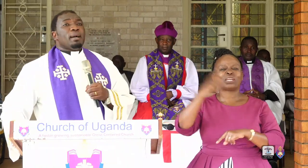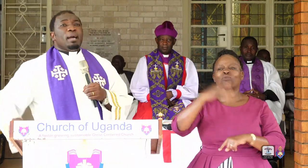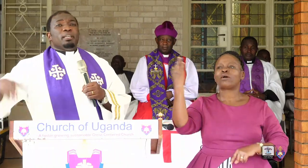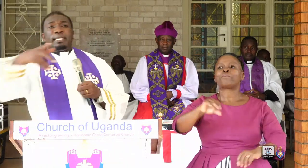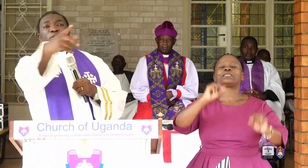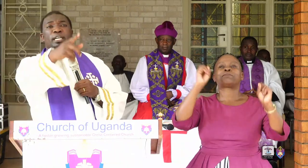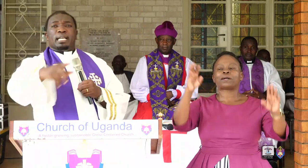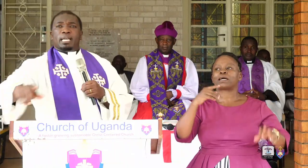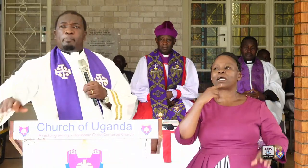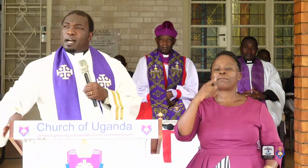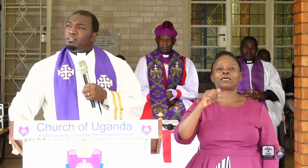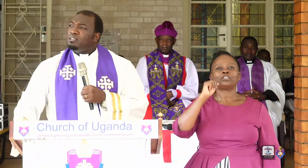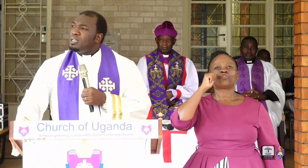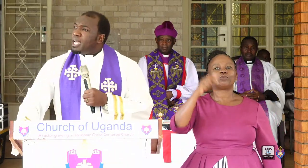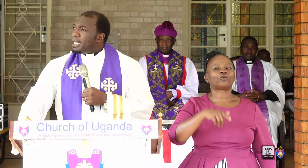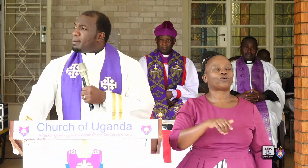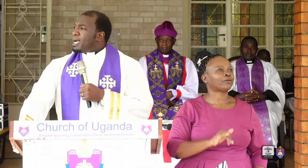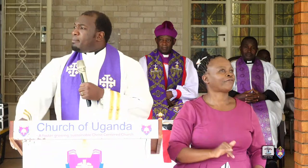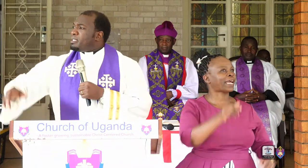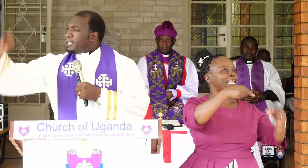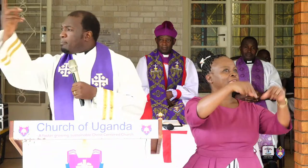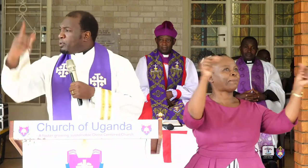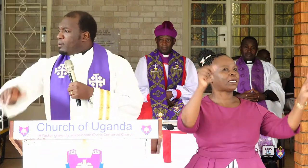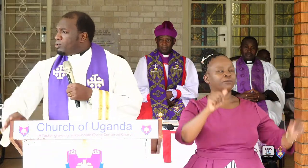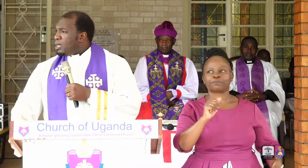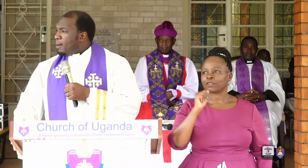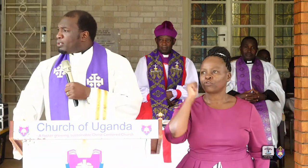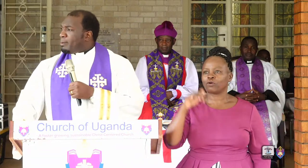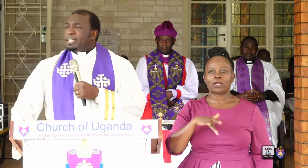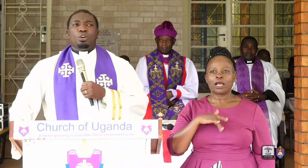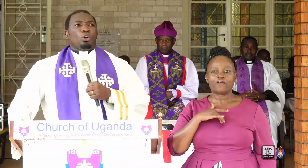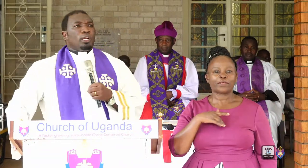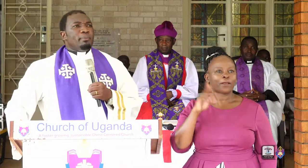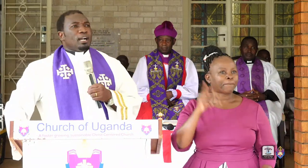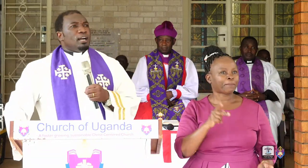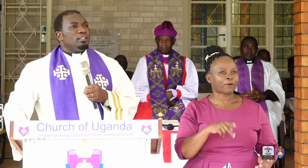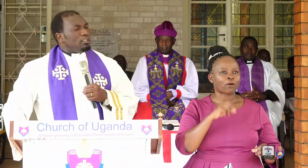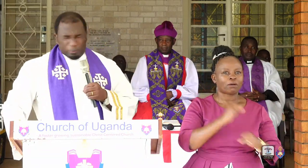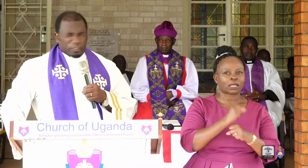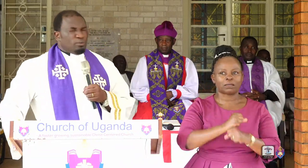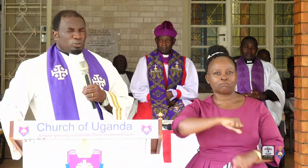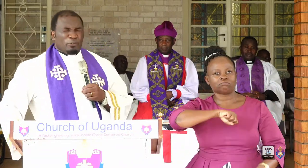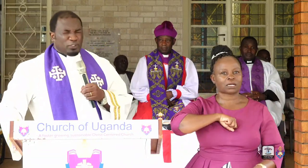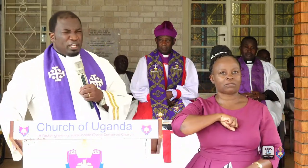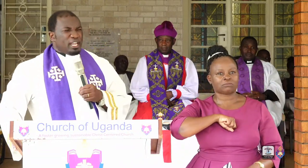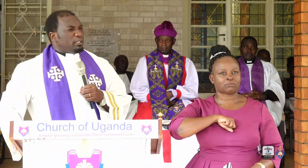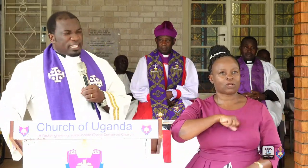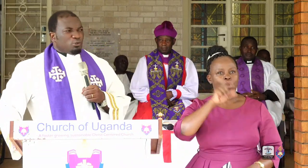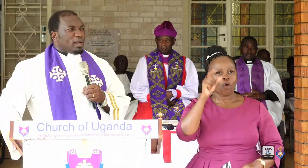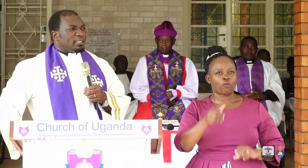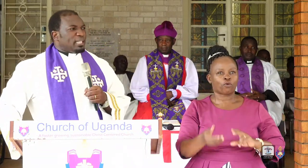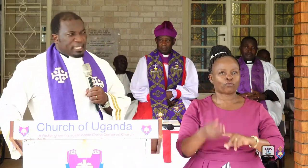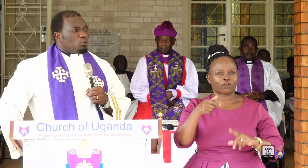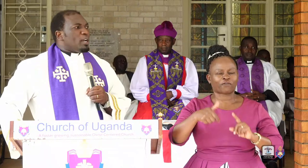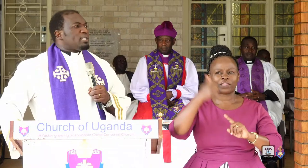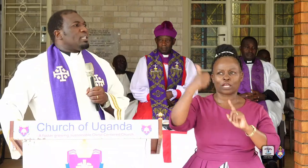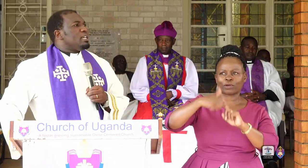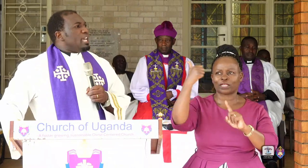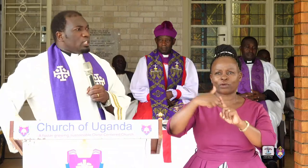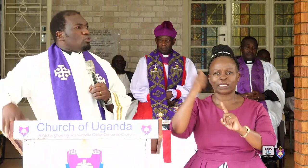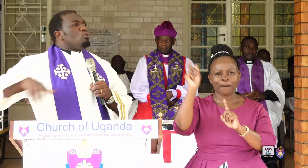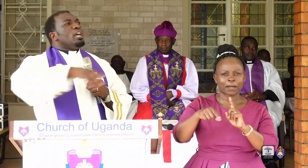Ayagala bagambe nkya mugenda Japan, ayagala bagambe nkya mpulira wano abantu abagenda okukola embaga tulira omuntu afunye renti, renti wazze, renti